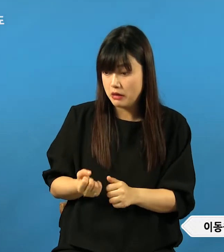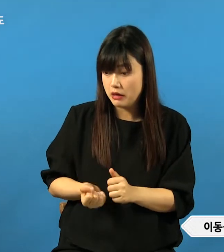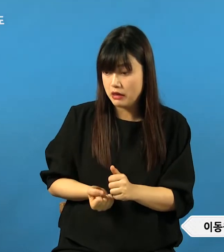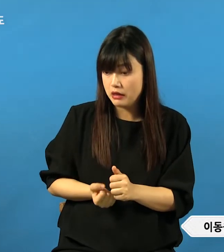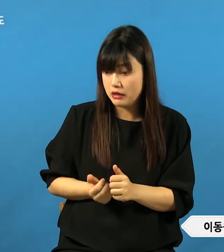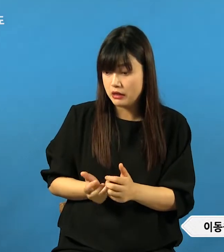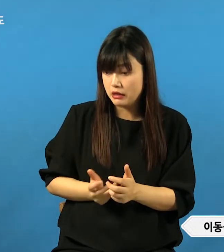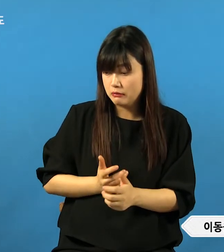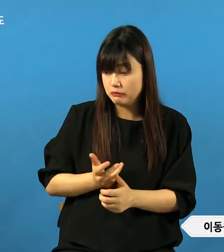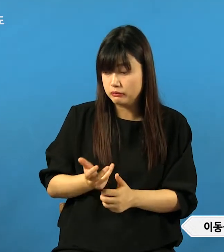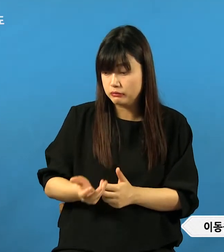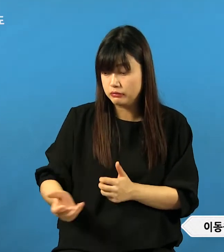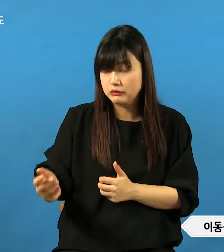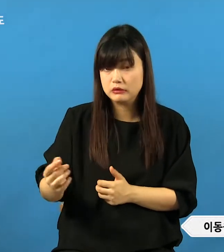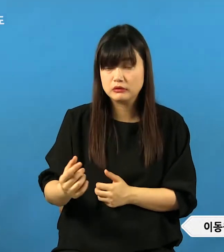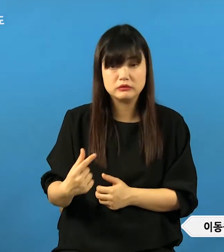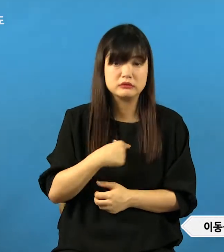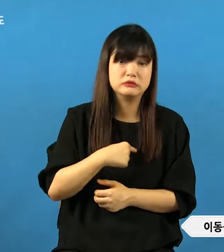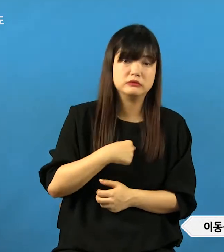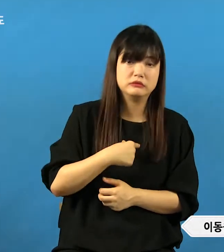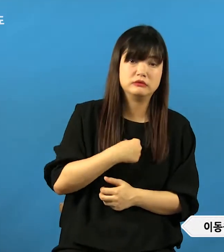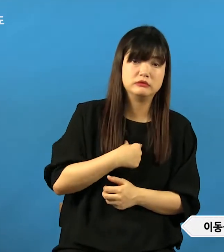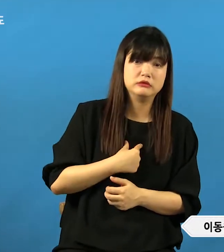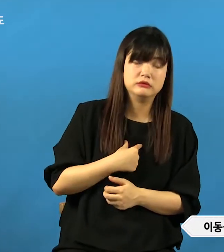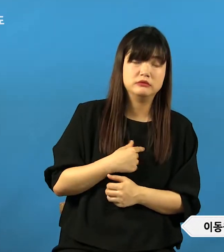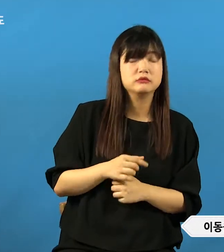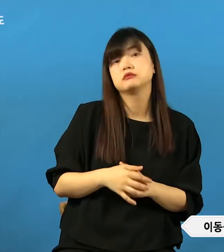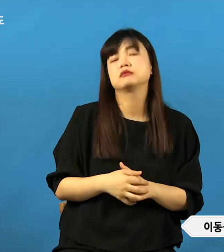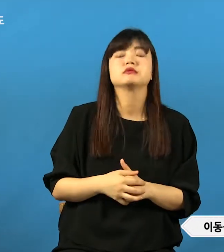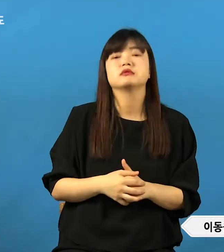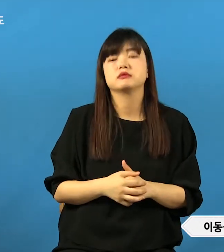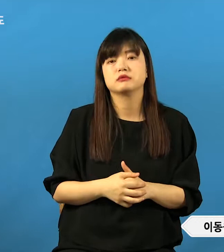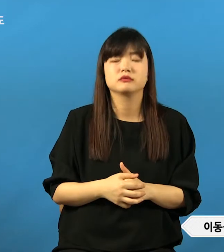흘러가는 축복의 통로가 되는 일을 거부한 것입니다.